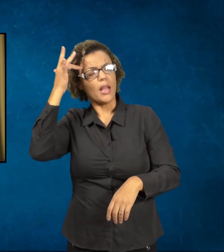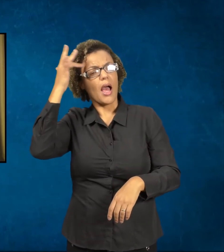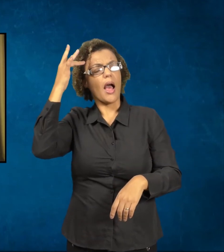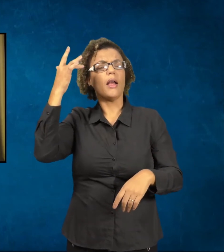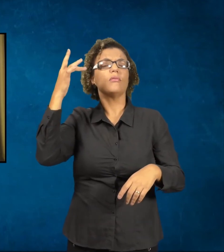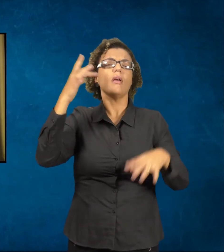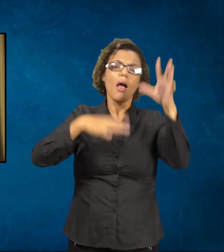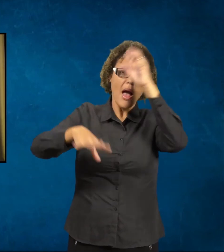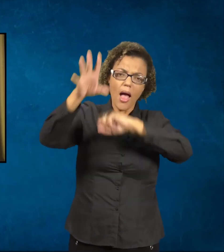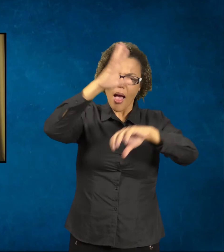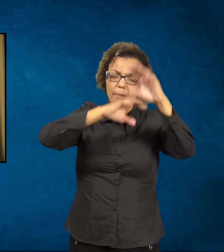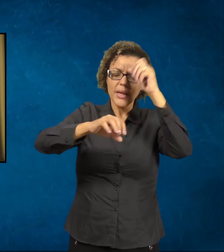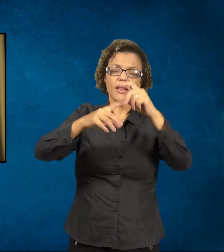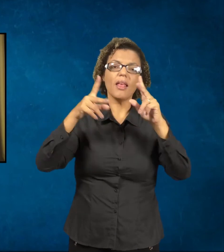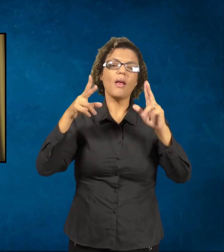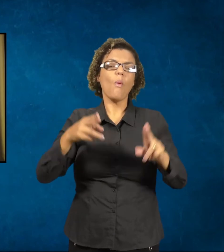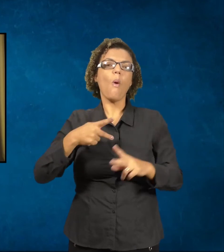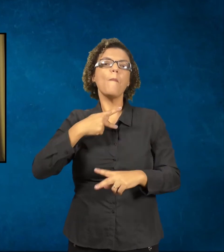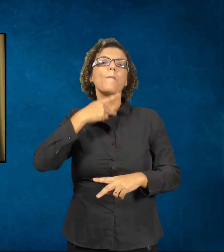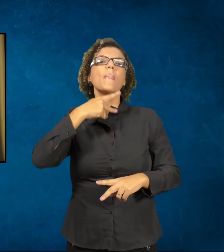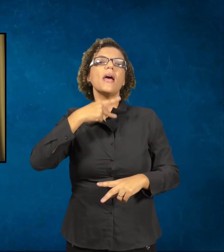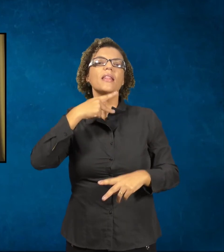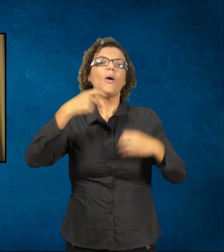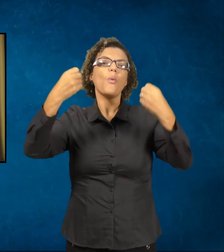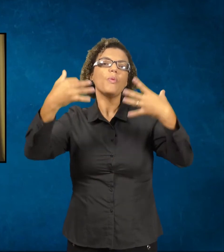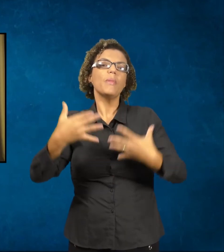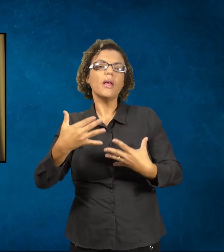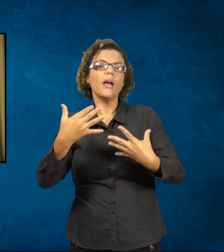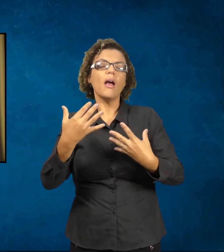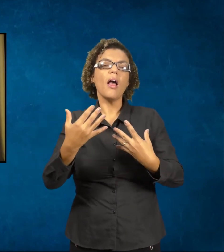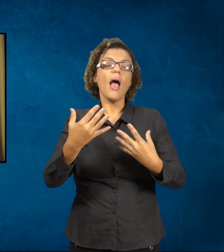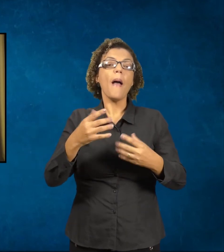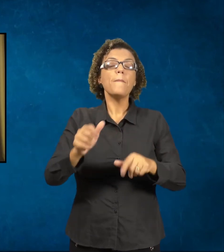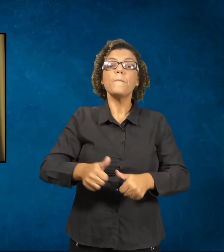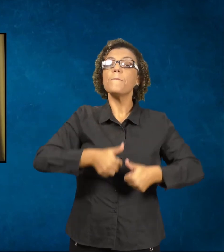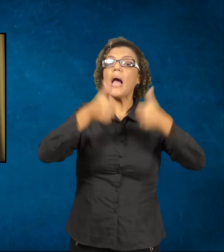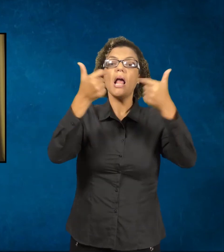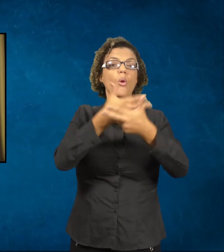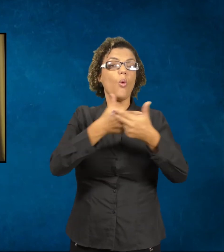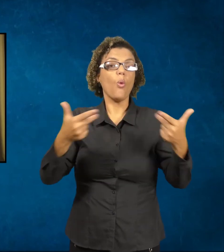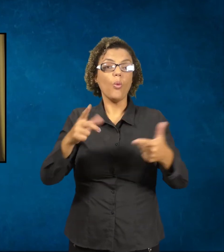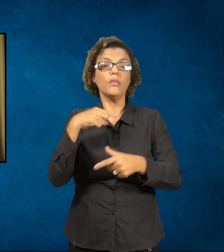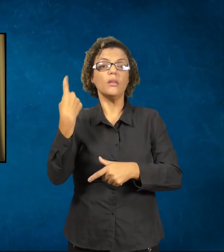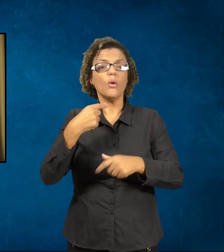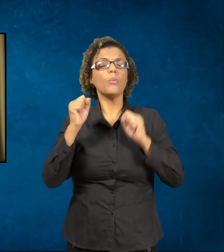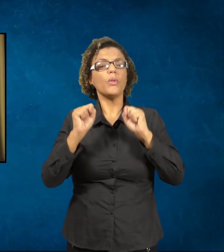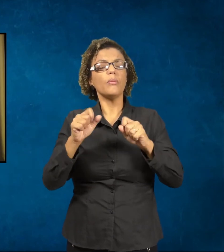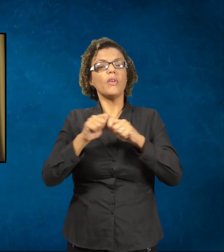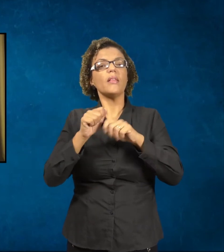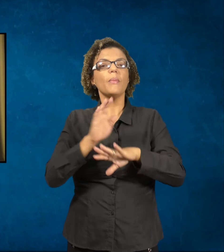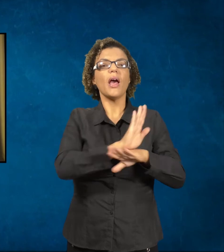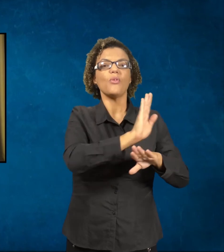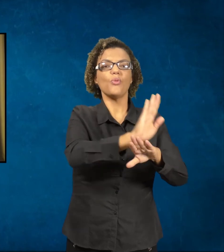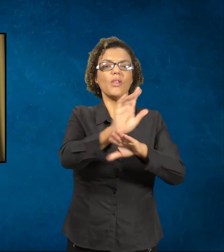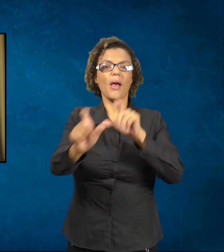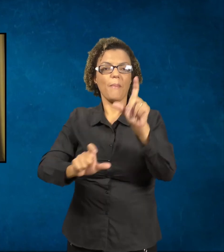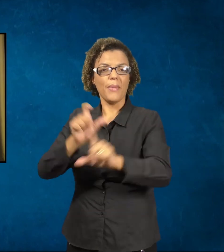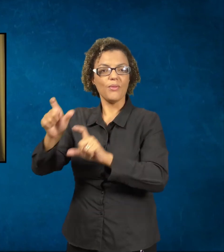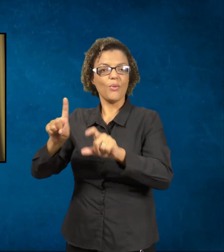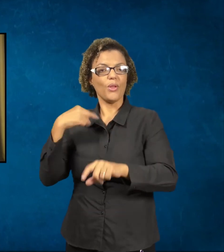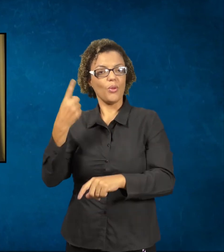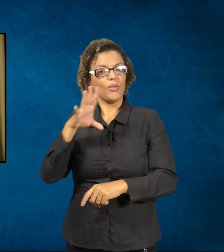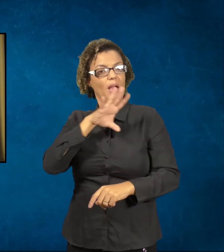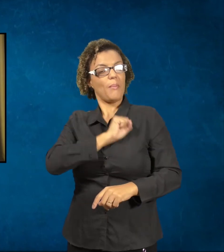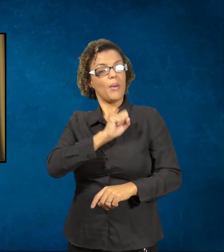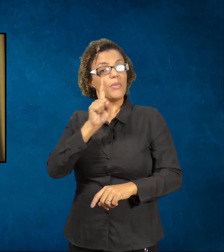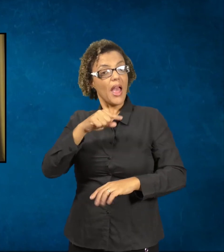dizia Platão. A melhor coisa que podemos fazer por aqueles que amamos é crescer como seres humanos. Porque é necessário alguém maduro